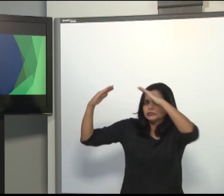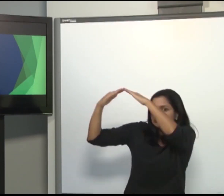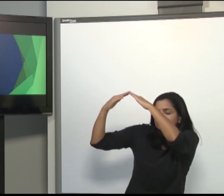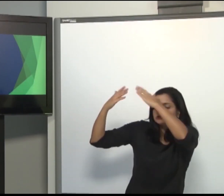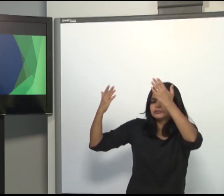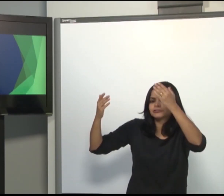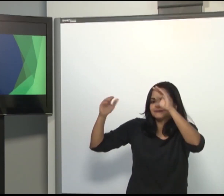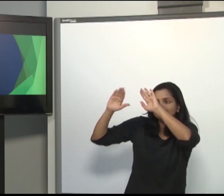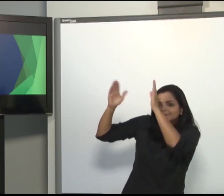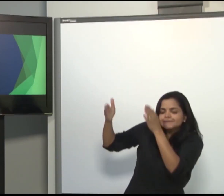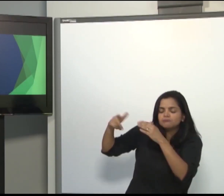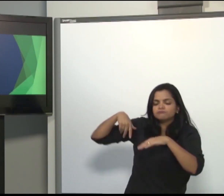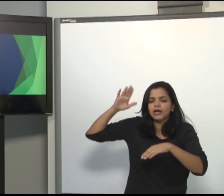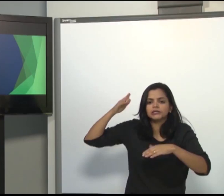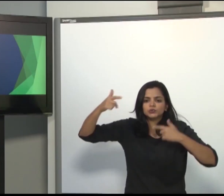Isso no primeiro momento.